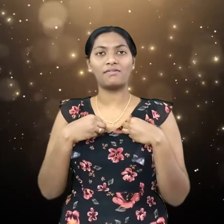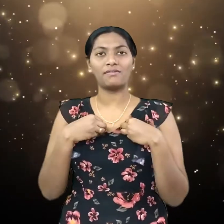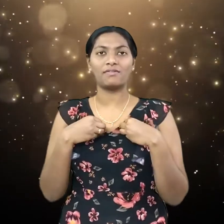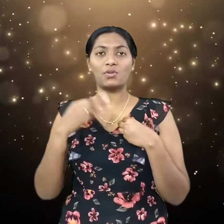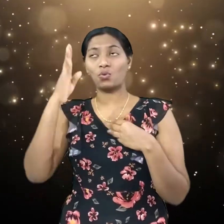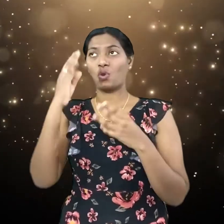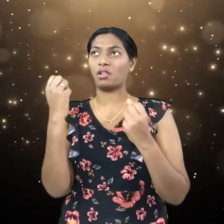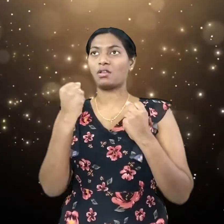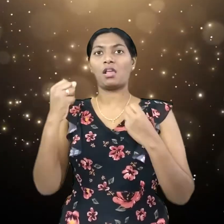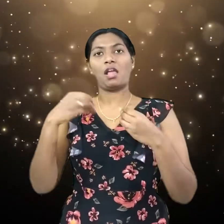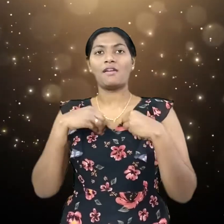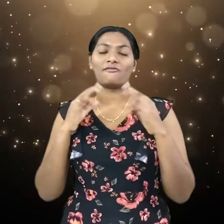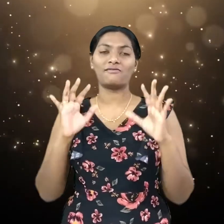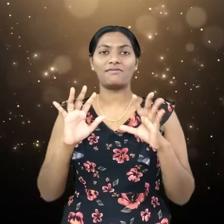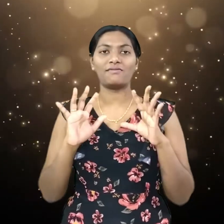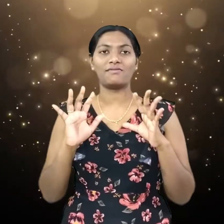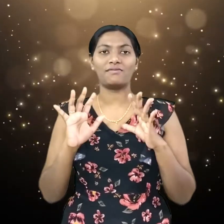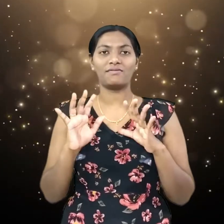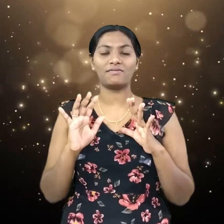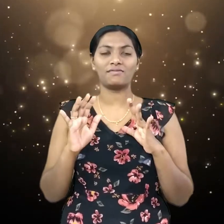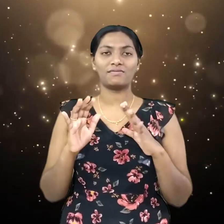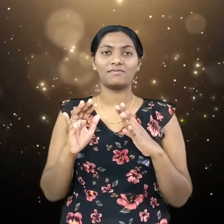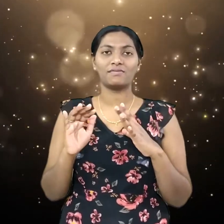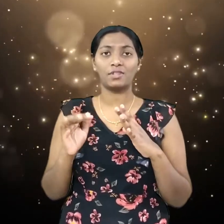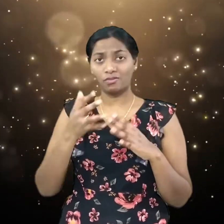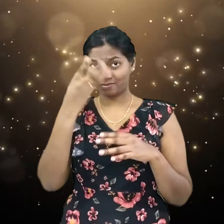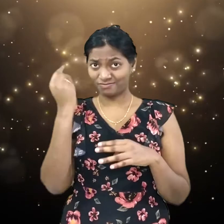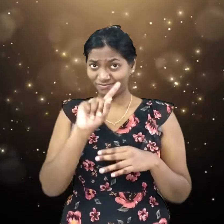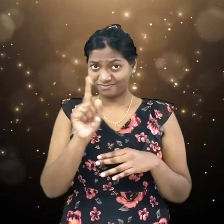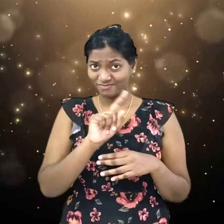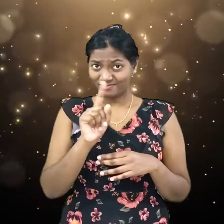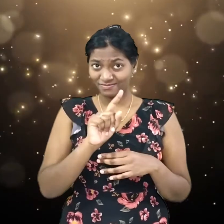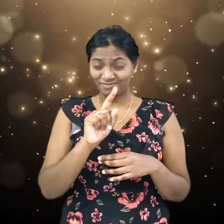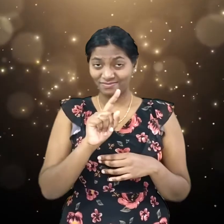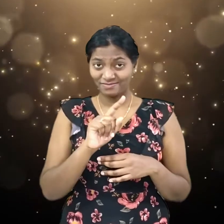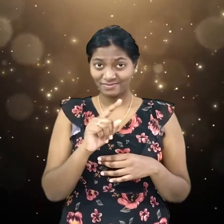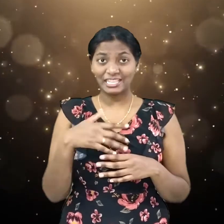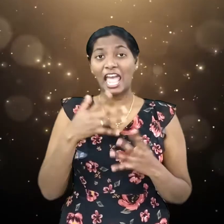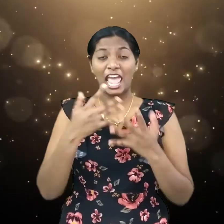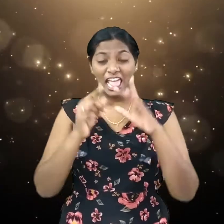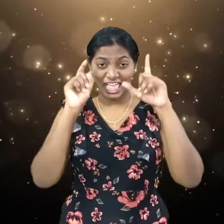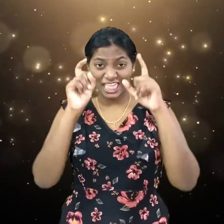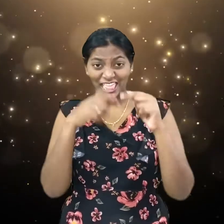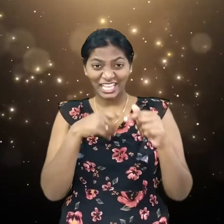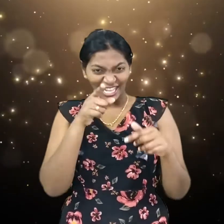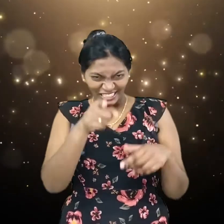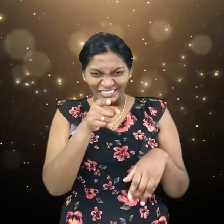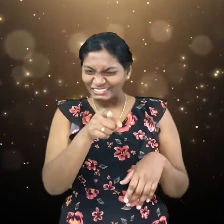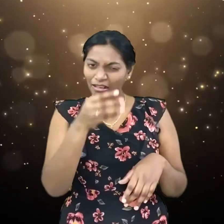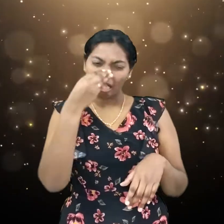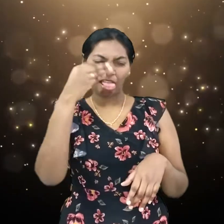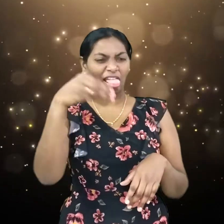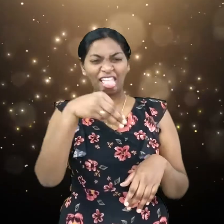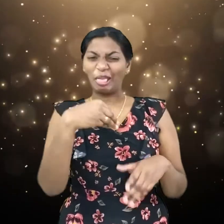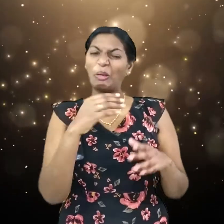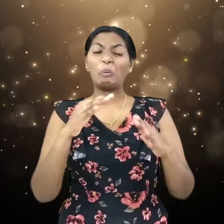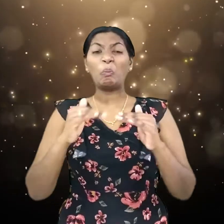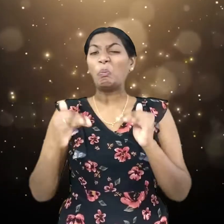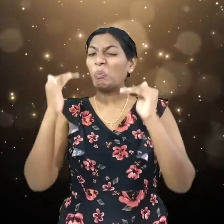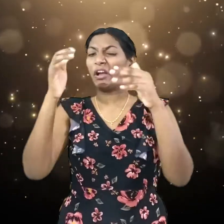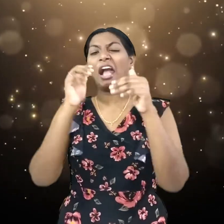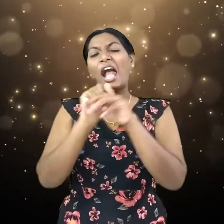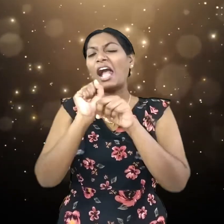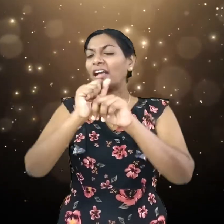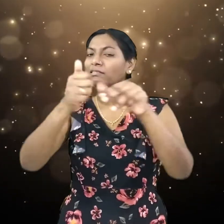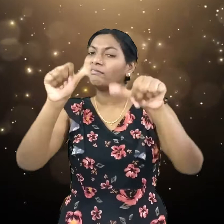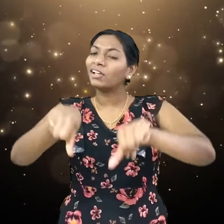है, मेरे ऊपर अनुग्रह हुआ है। भूलेंगे तो नहीं तो कभी कभी शैतान आपको बताएगा तुम तो नहीं लगते हो ये